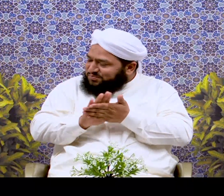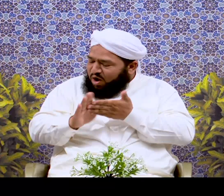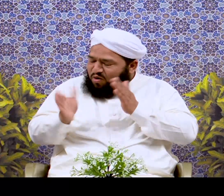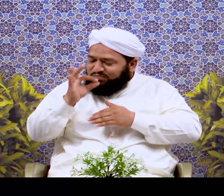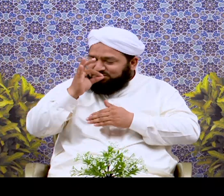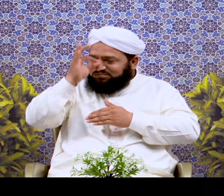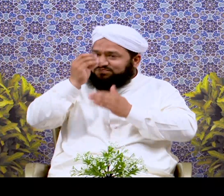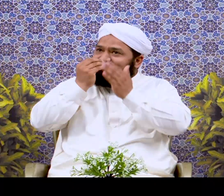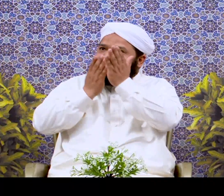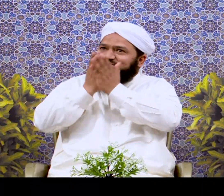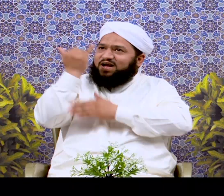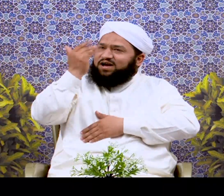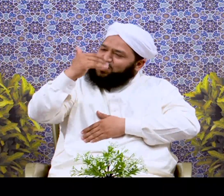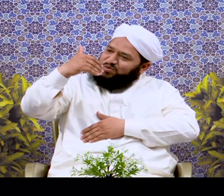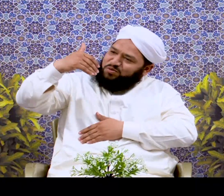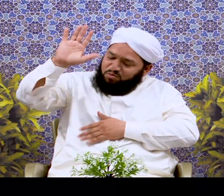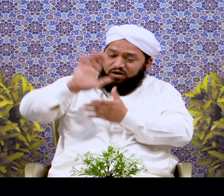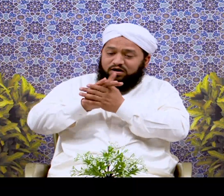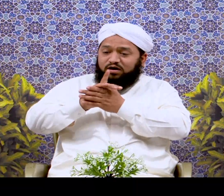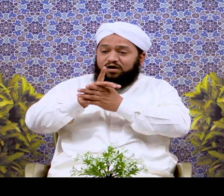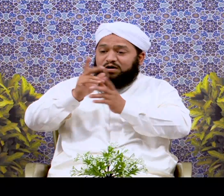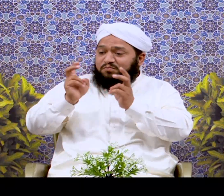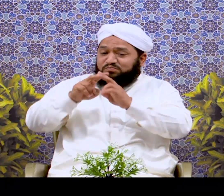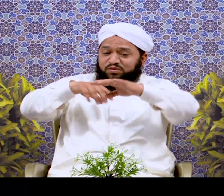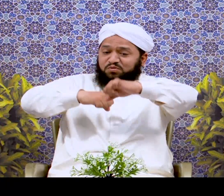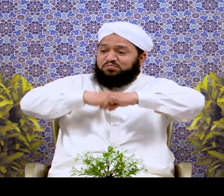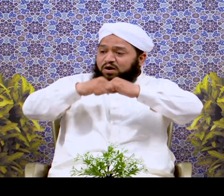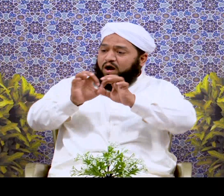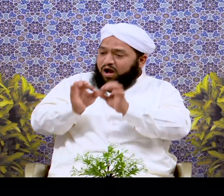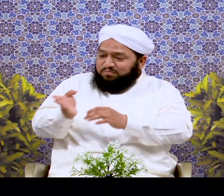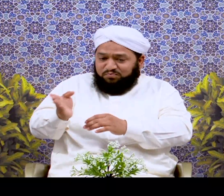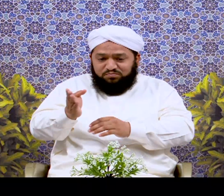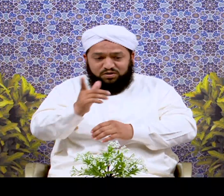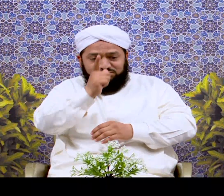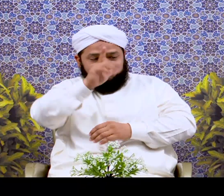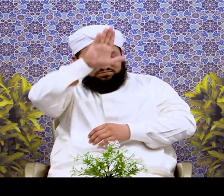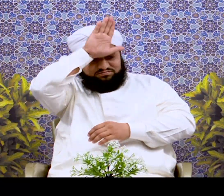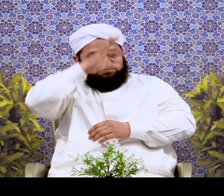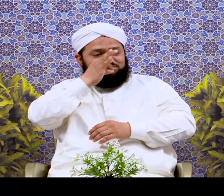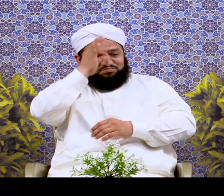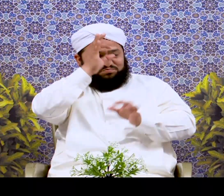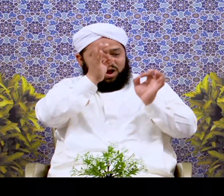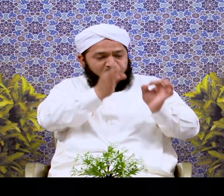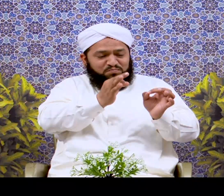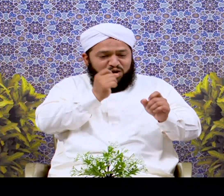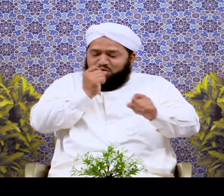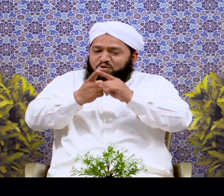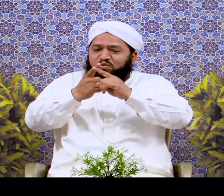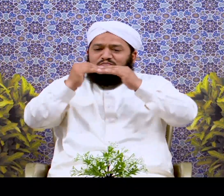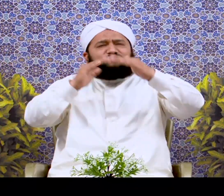تیاری تھی۔ وہی براق، وہی بارات، وہی دولہا، وہی باراتی آن کی آن میں پہلا آسمان آیا، حضرت